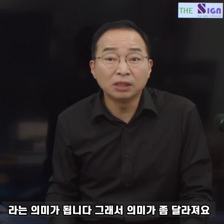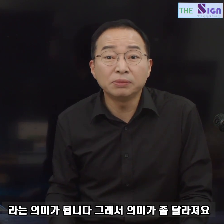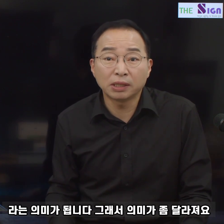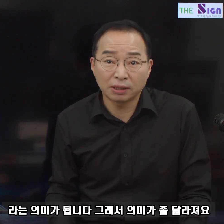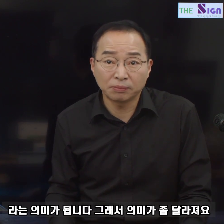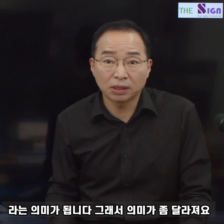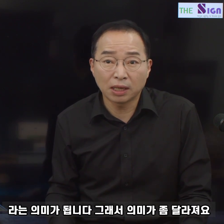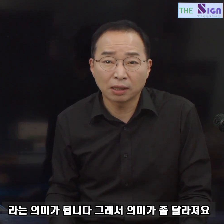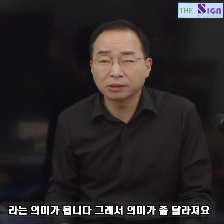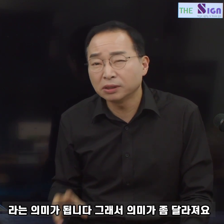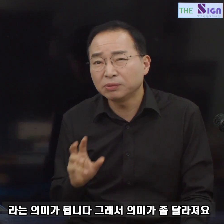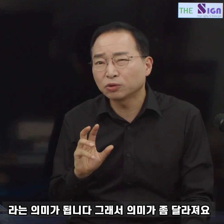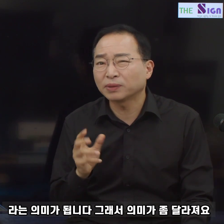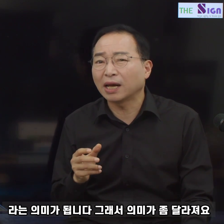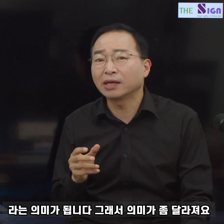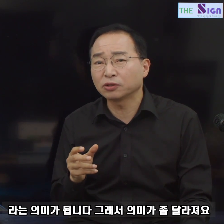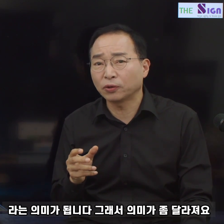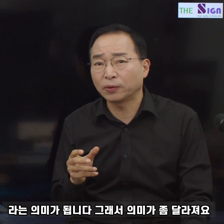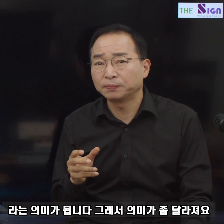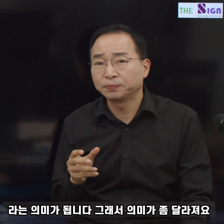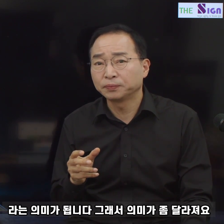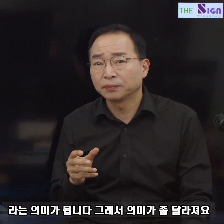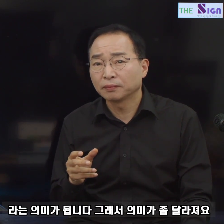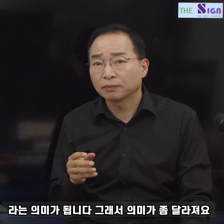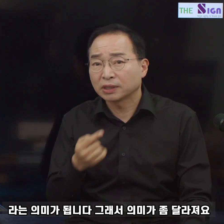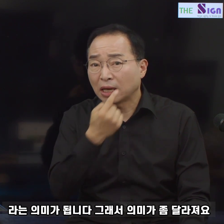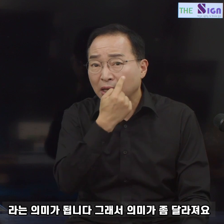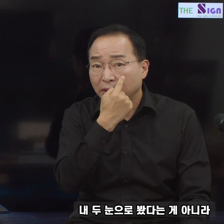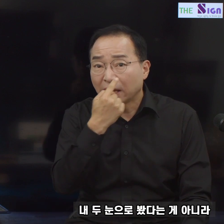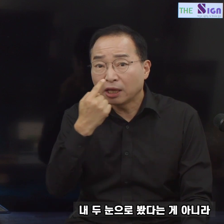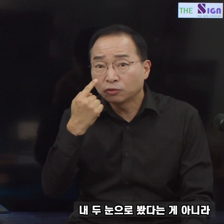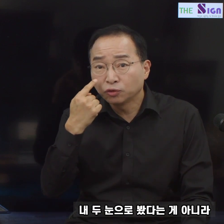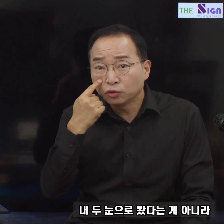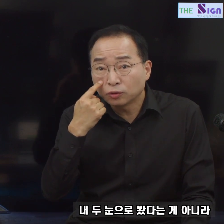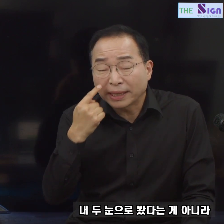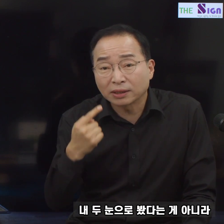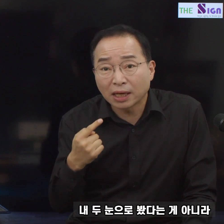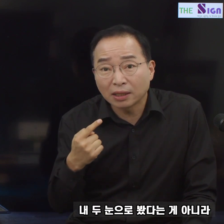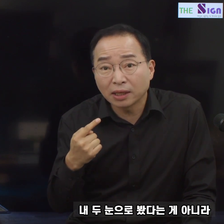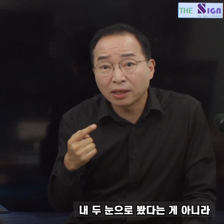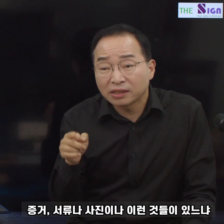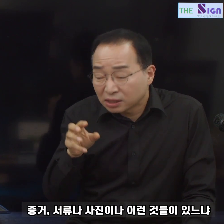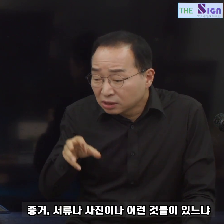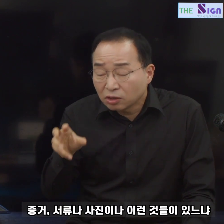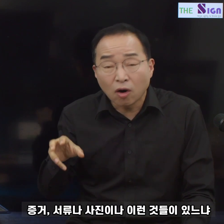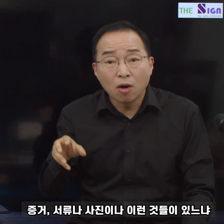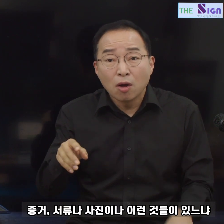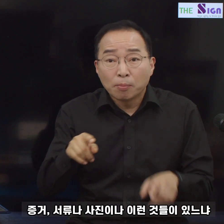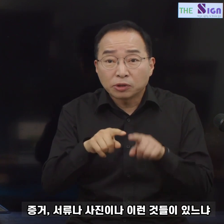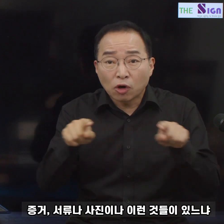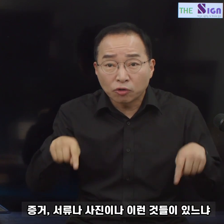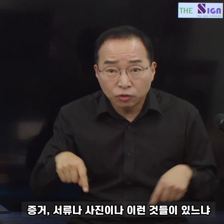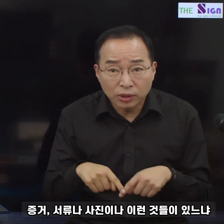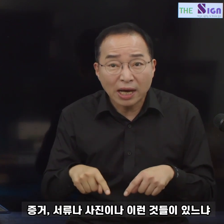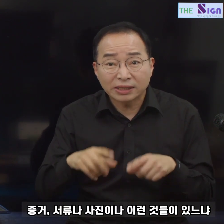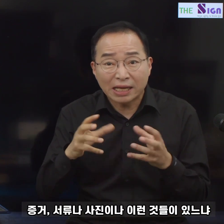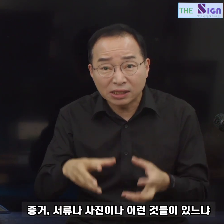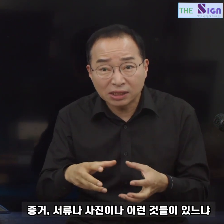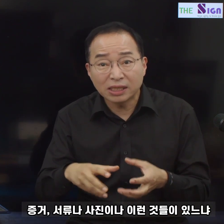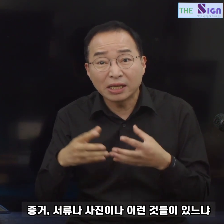의미가 됩니다. 그래서 의미 좀 달라져요. 자, 내 두 눈으로 봤다라는 게 아니라 증거, 뭐 서류나 사진이나 이런